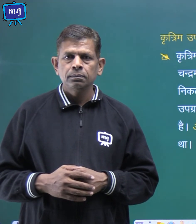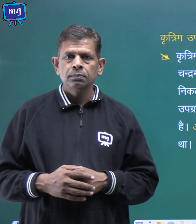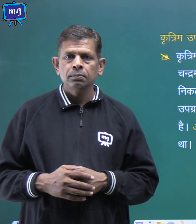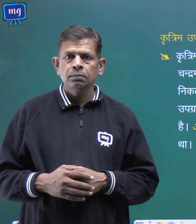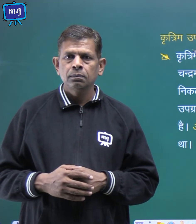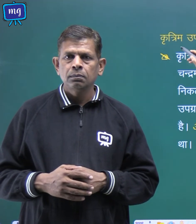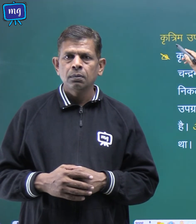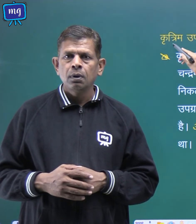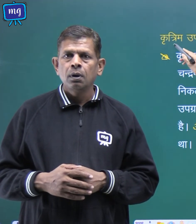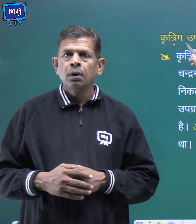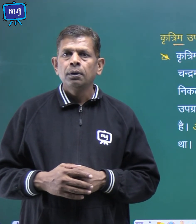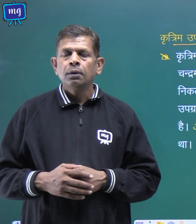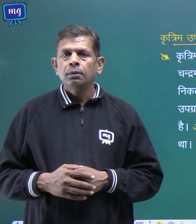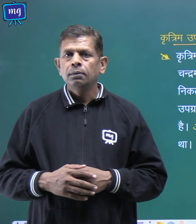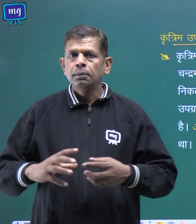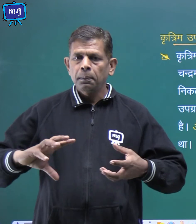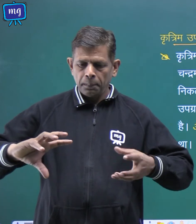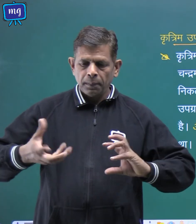कृत्रिम उपग्रह,